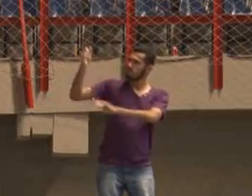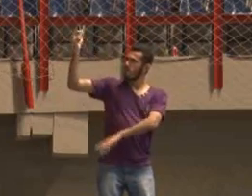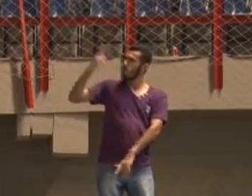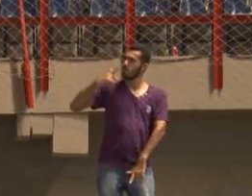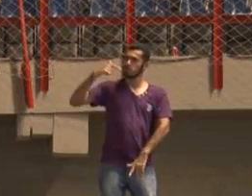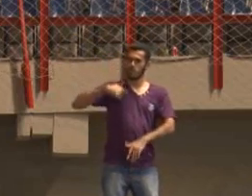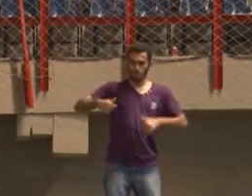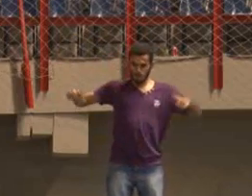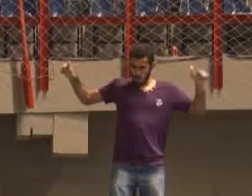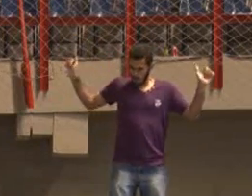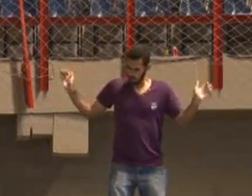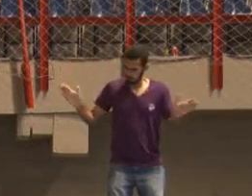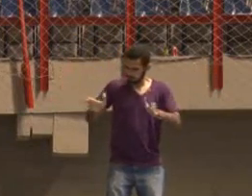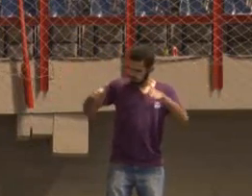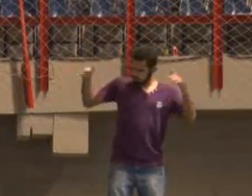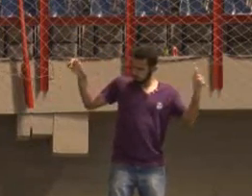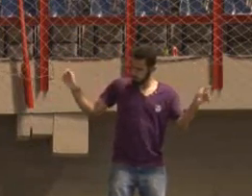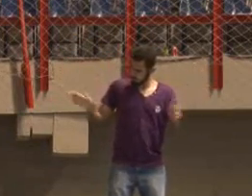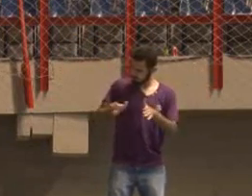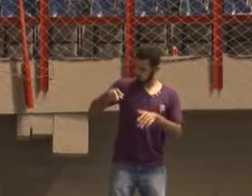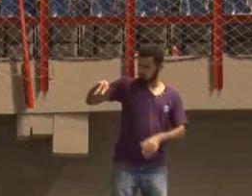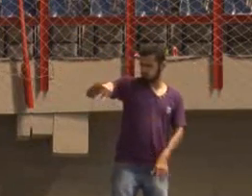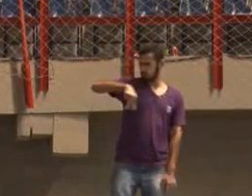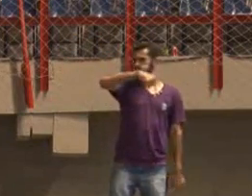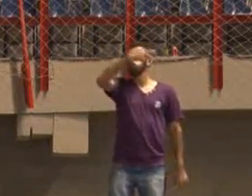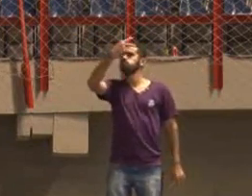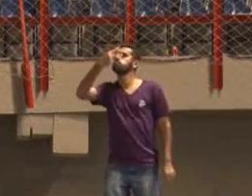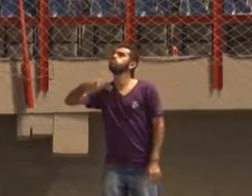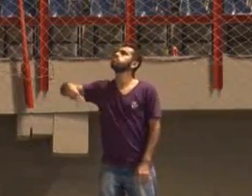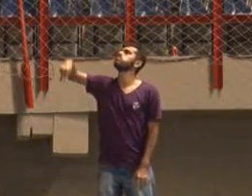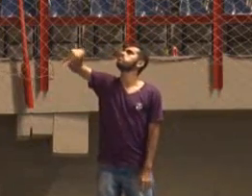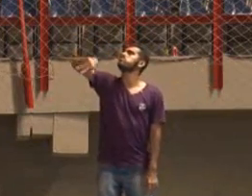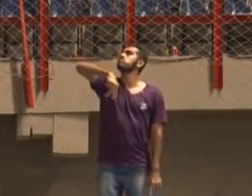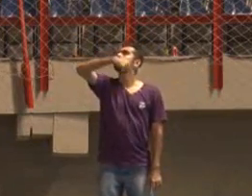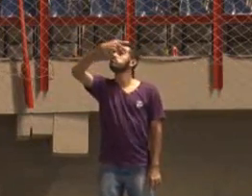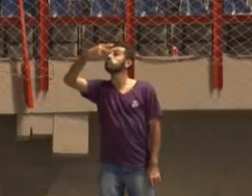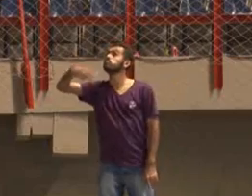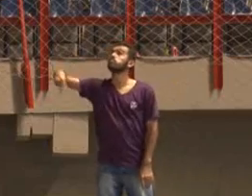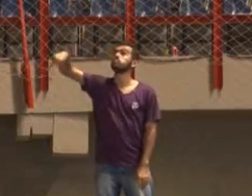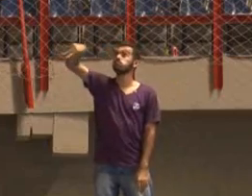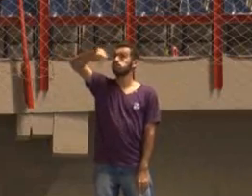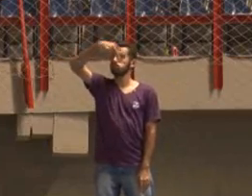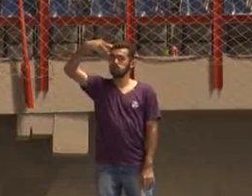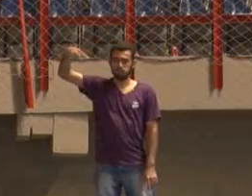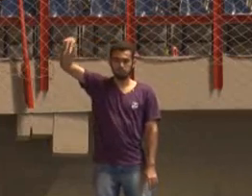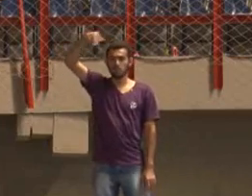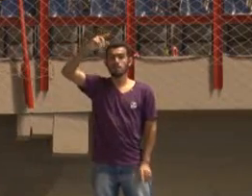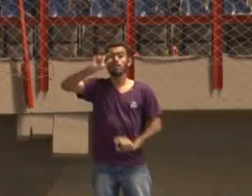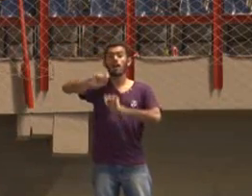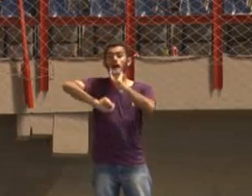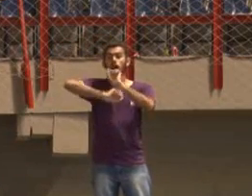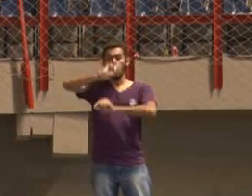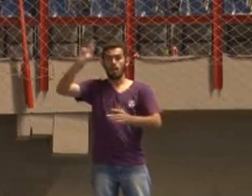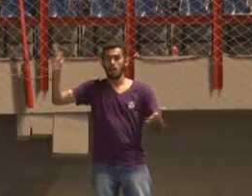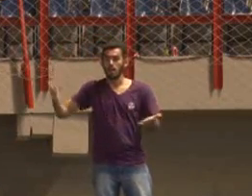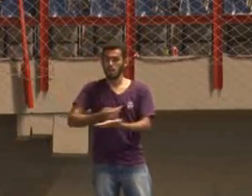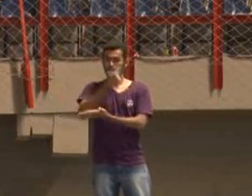cada vez mais alto e mais alto. Até que chegou um momento em que o calor do